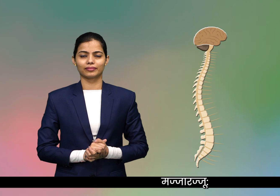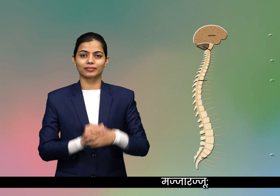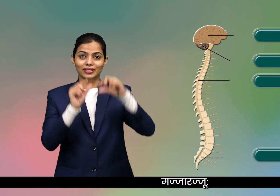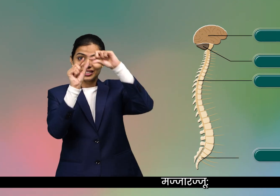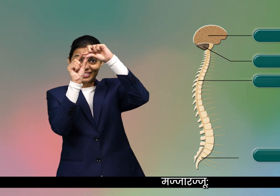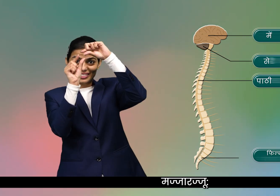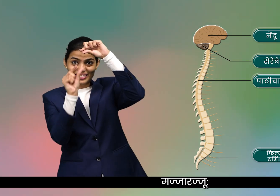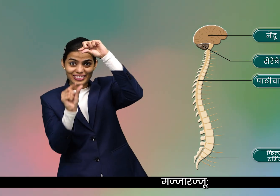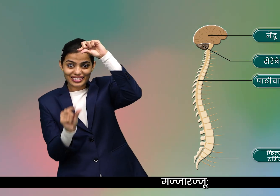मज्जारज्जू.